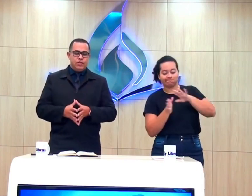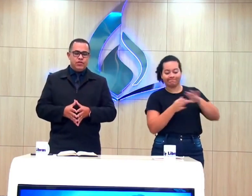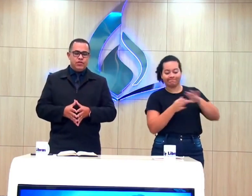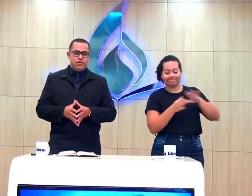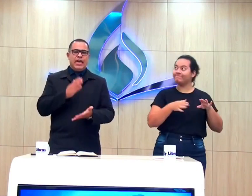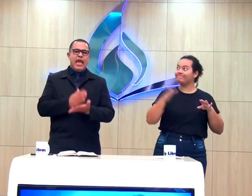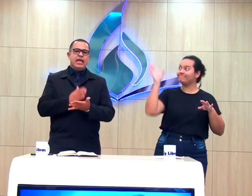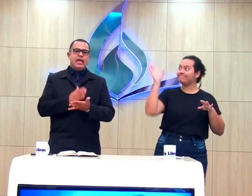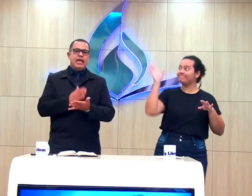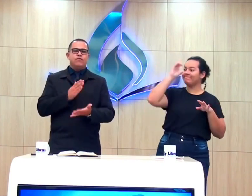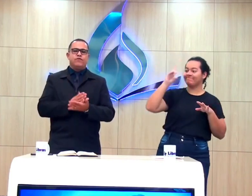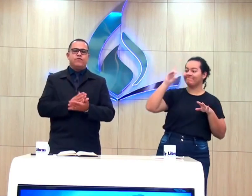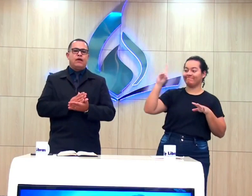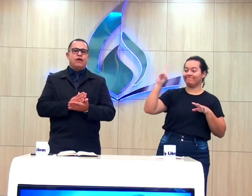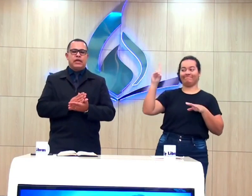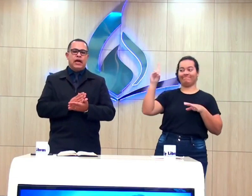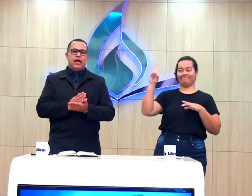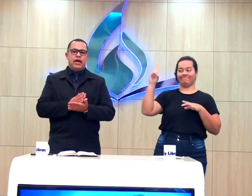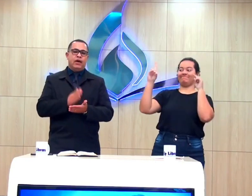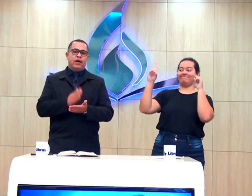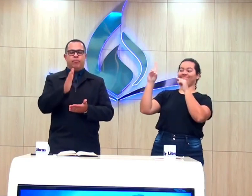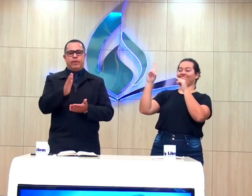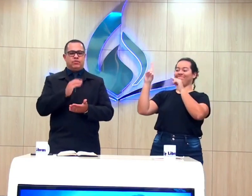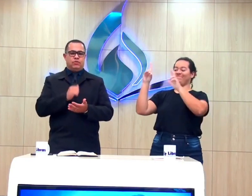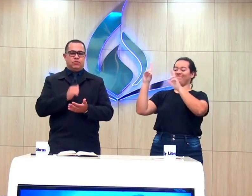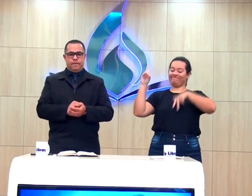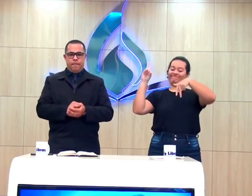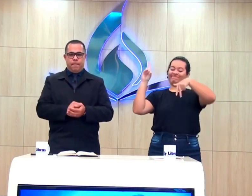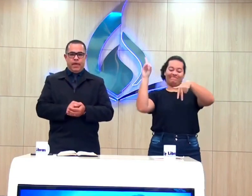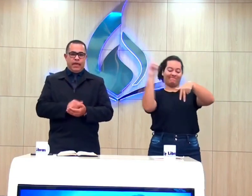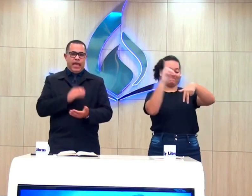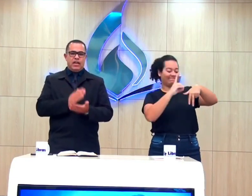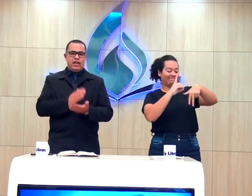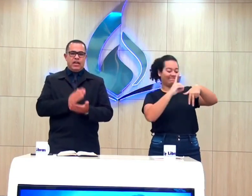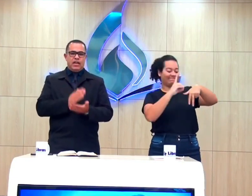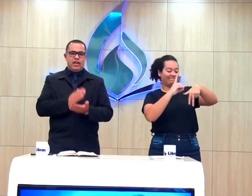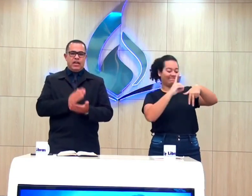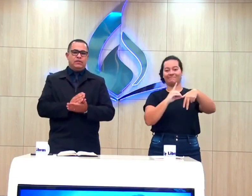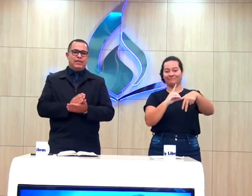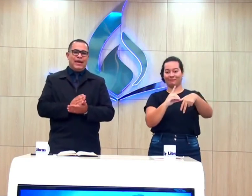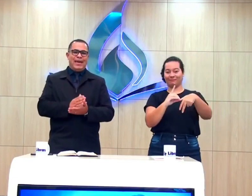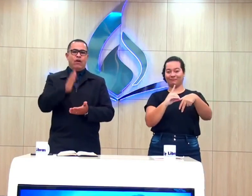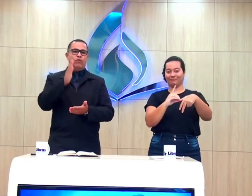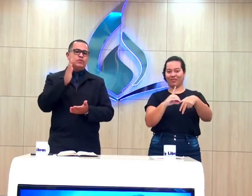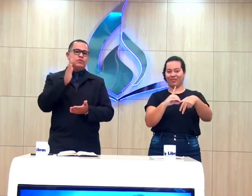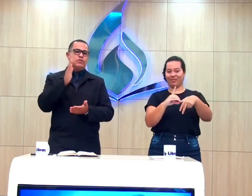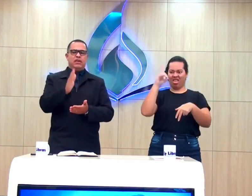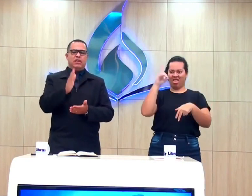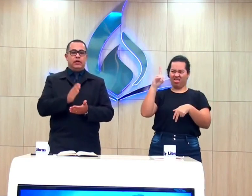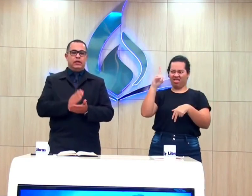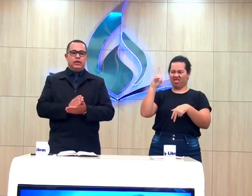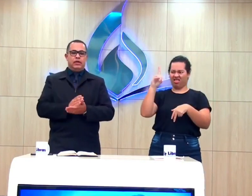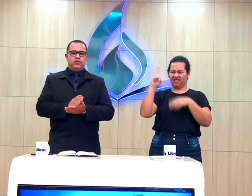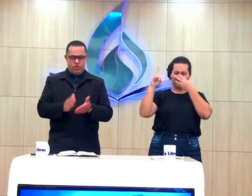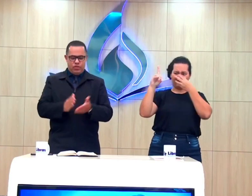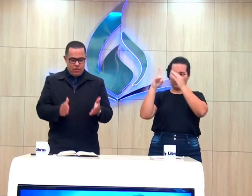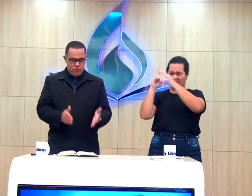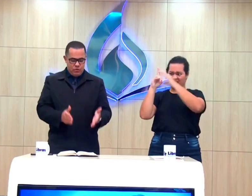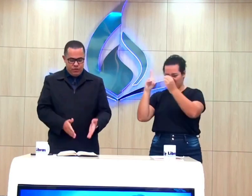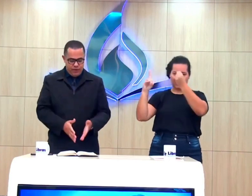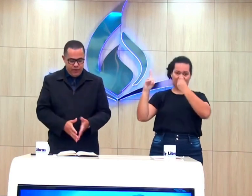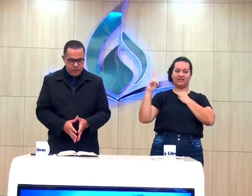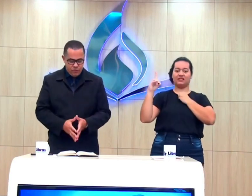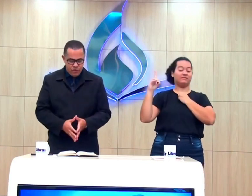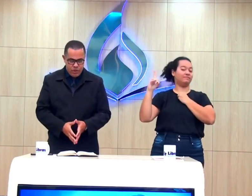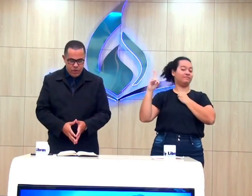discernimento de que quem não falta é o pastor, quem não falta é o Senhor. Nós